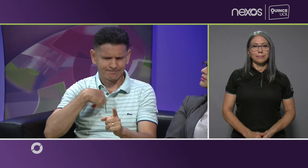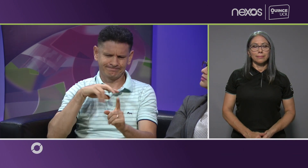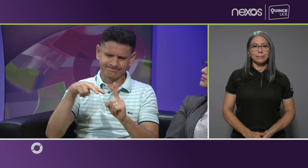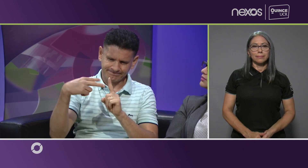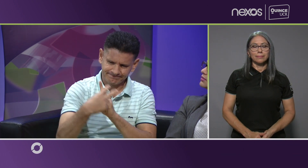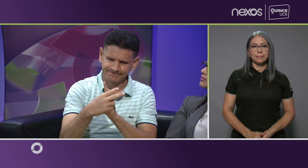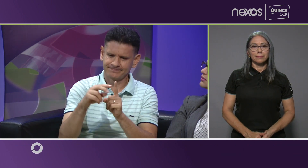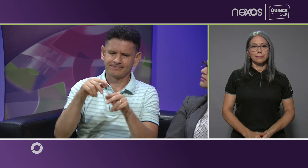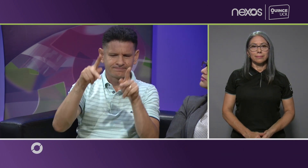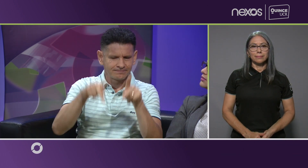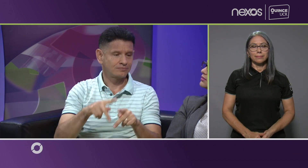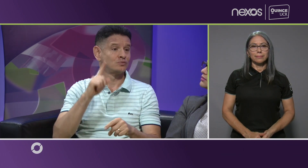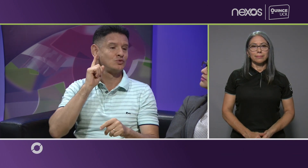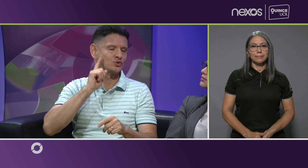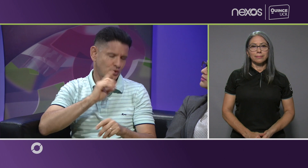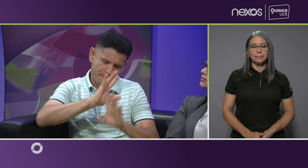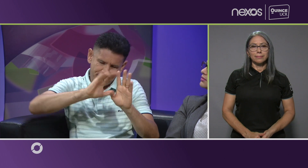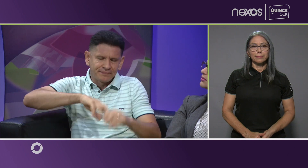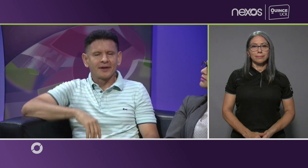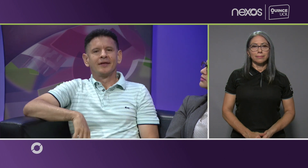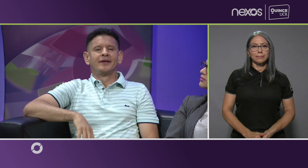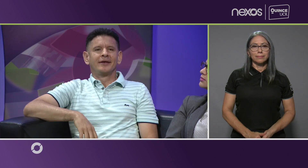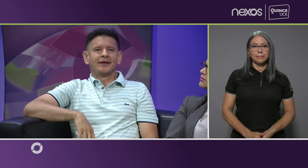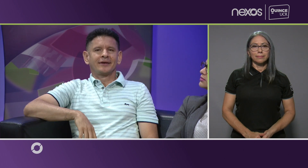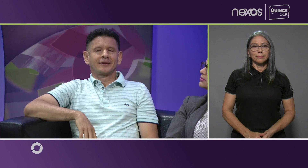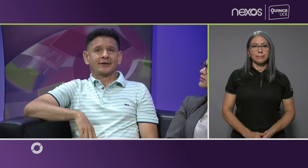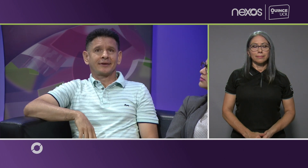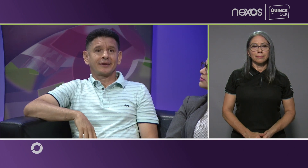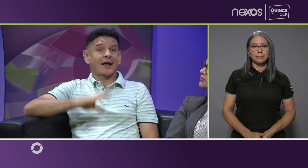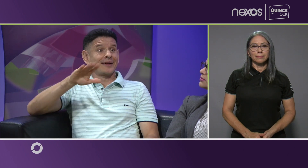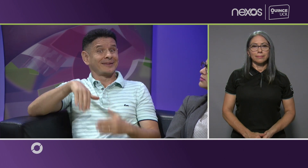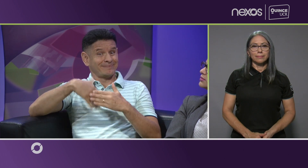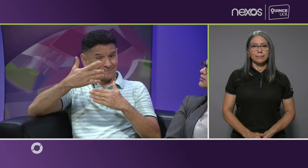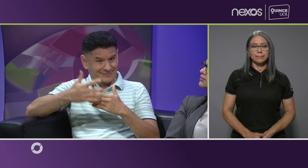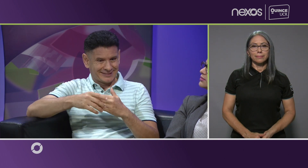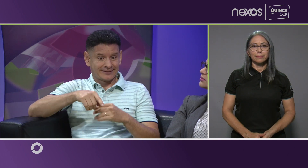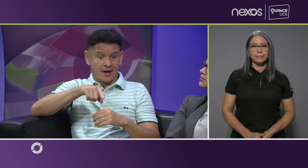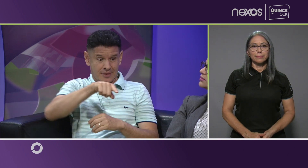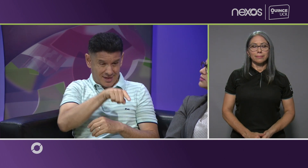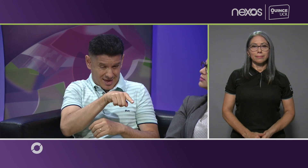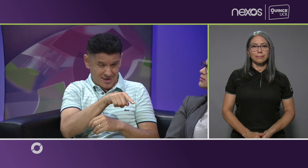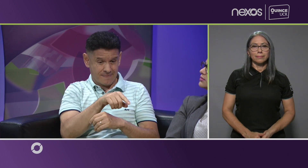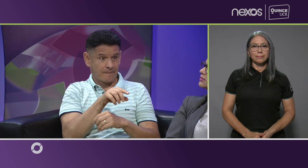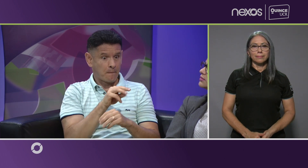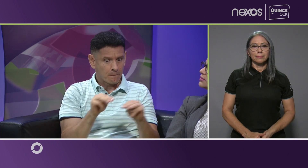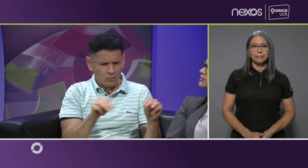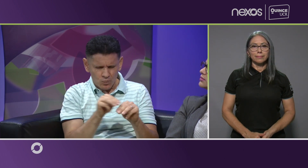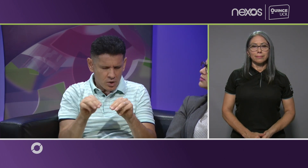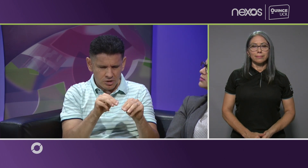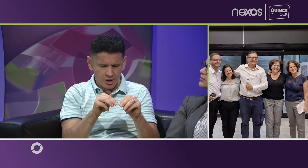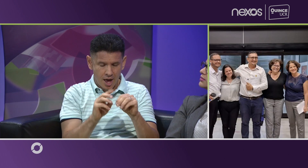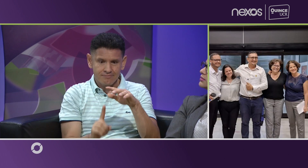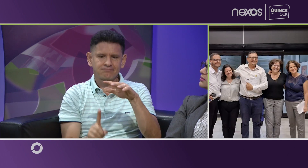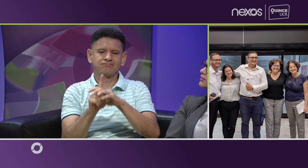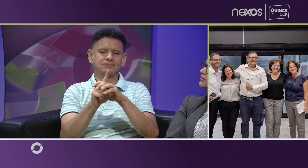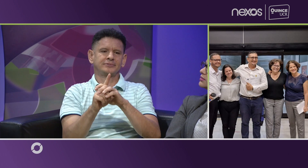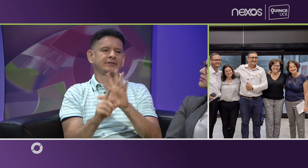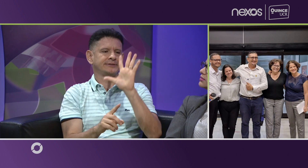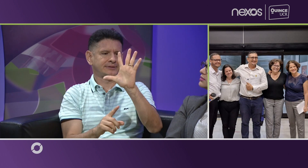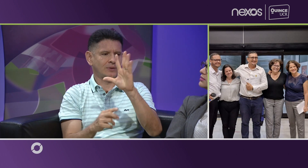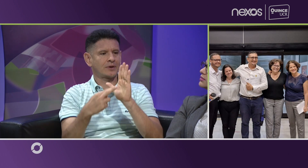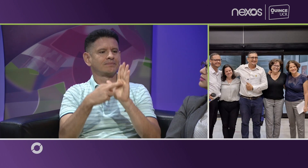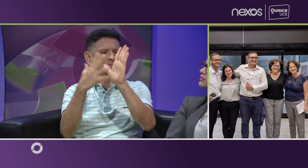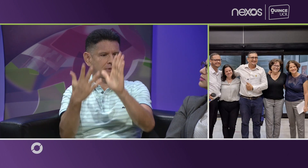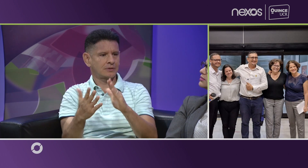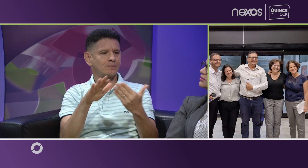aspectos que nosotros consideramos que son de la perspectiva de las personas sordas. Y el movimiento sí